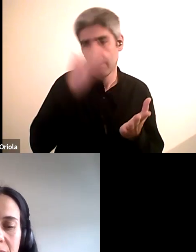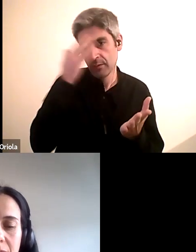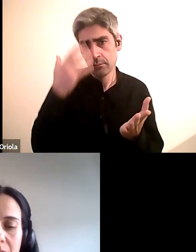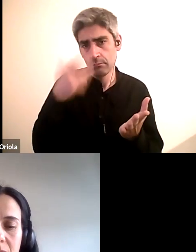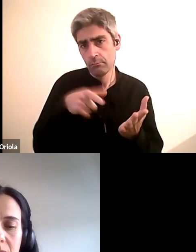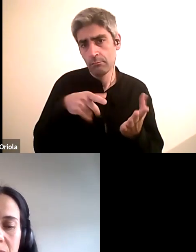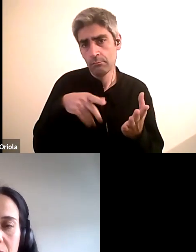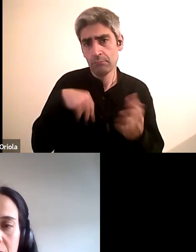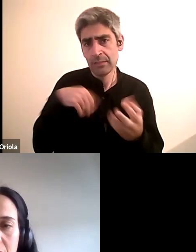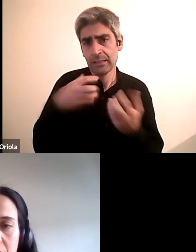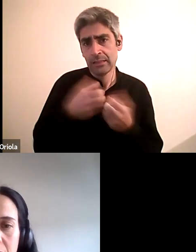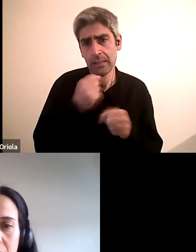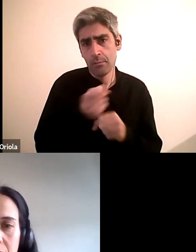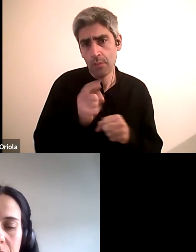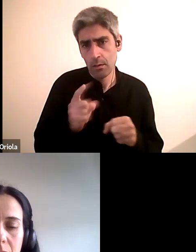um acidente de trabalho.